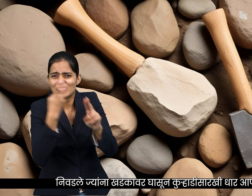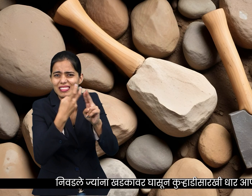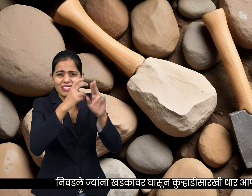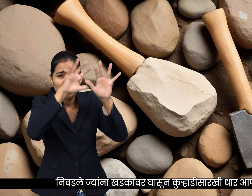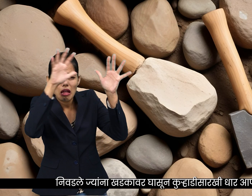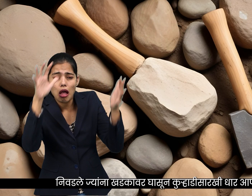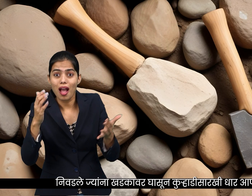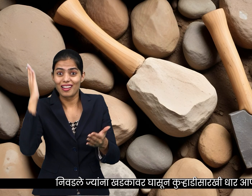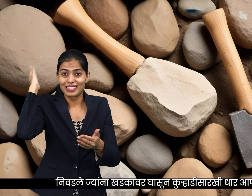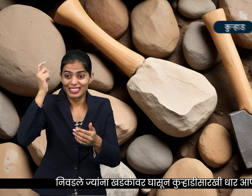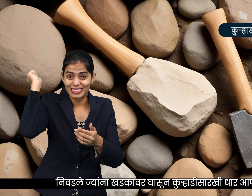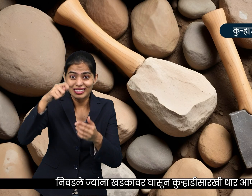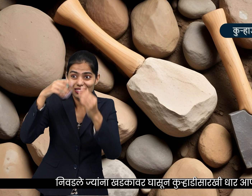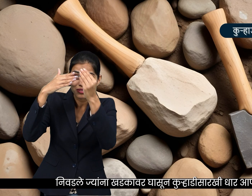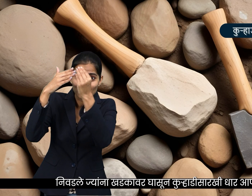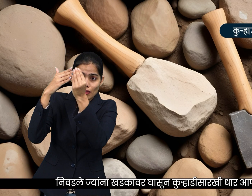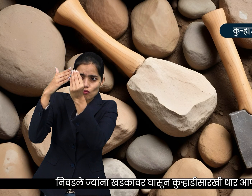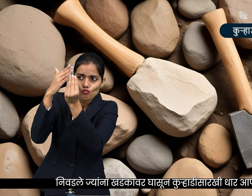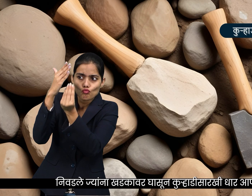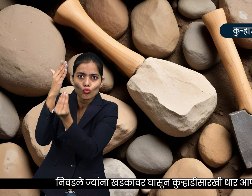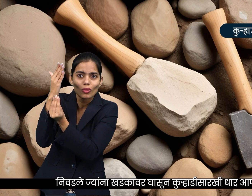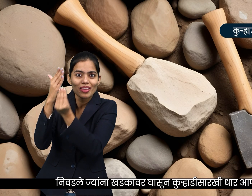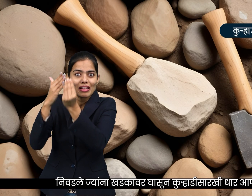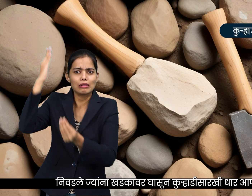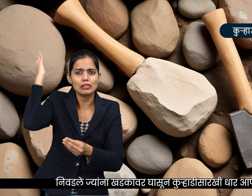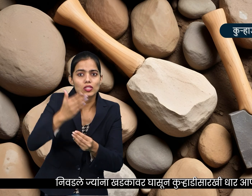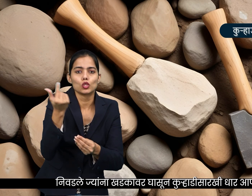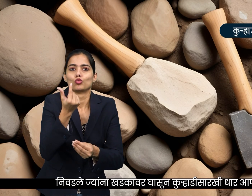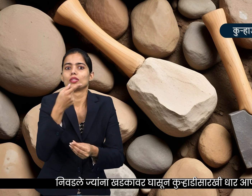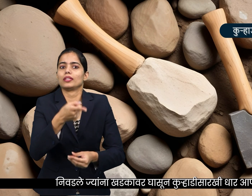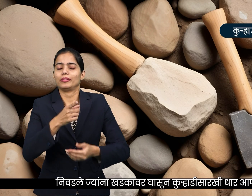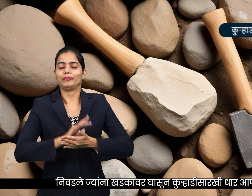निवडले, ज्यांना खडकावर घासून कुऱ्हाडीसारखी धार आणली होती.